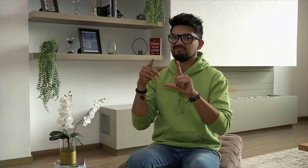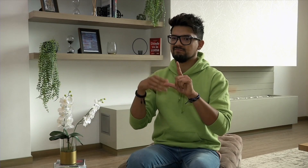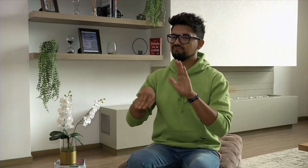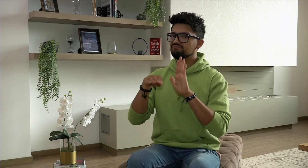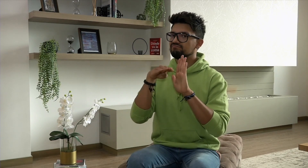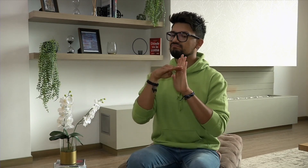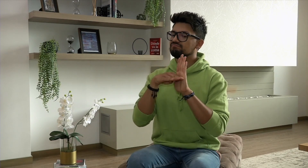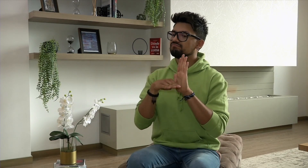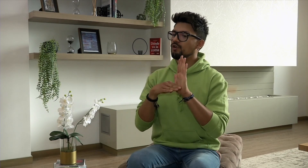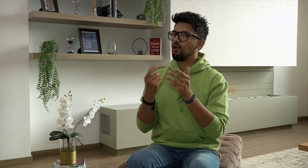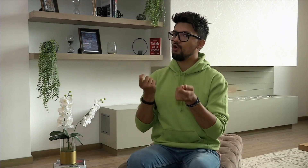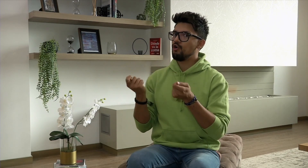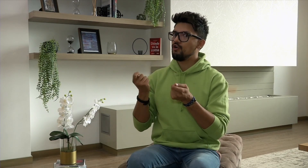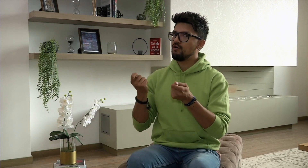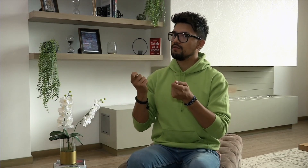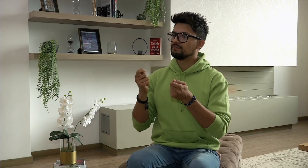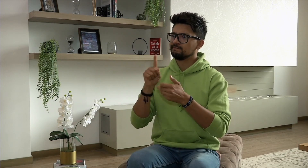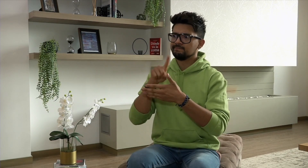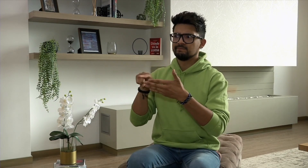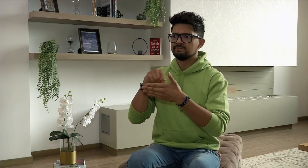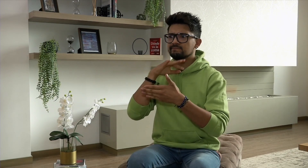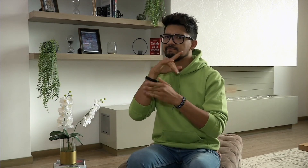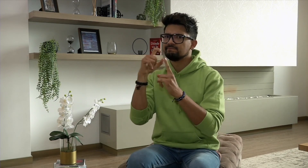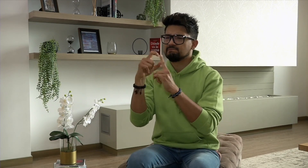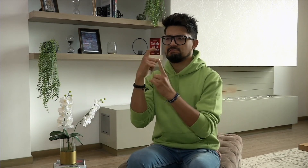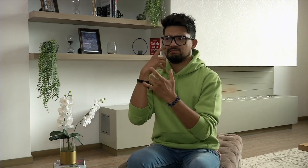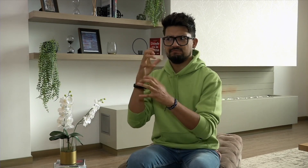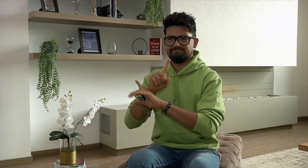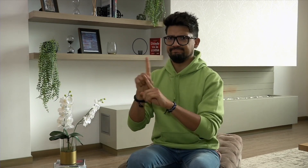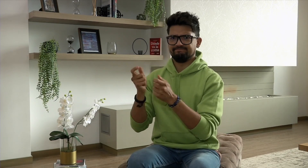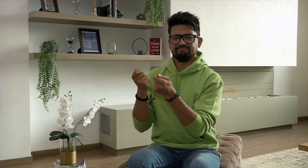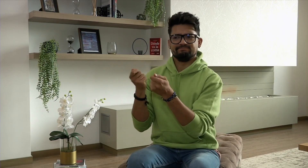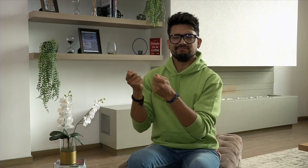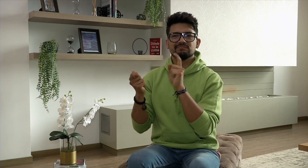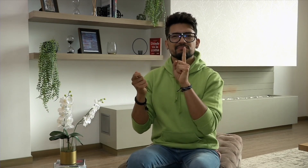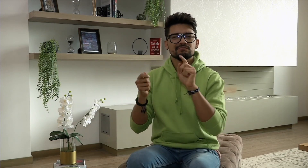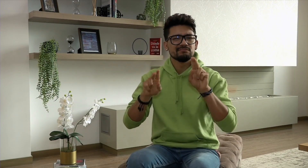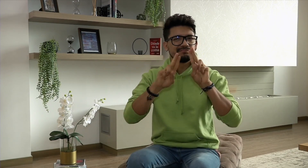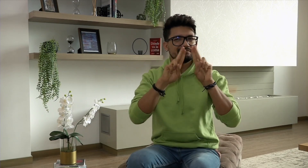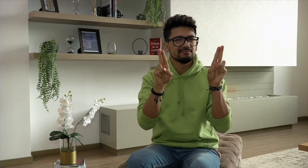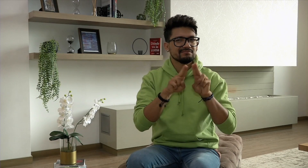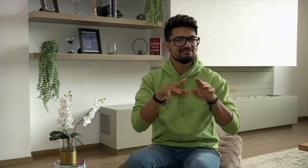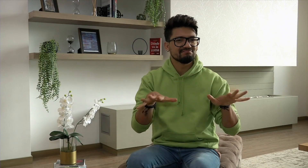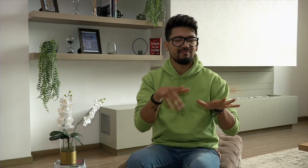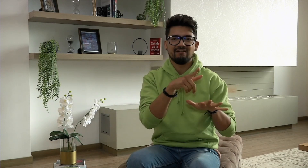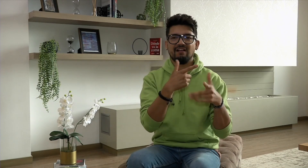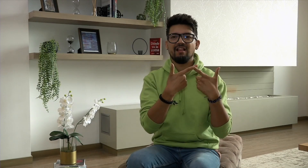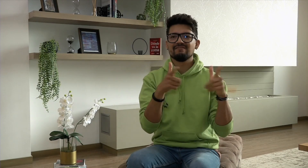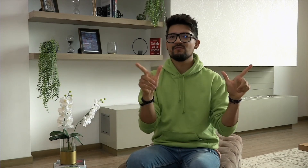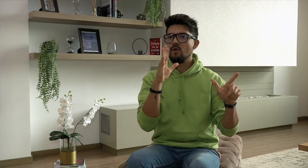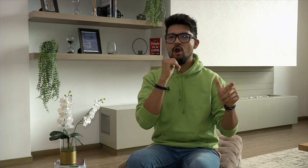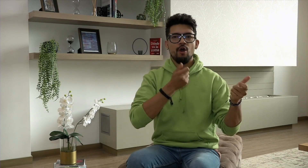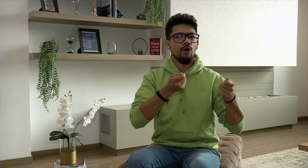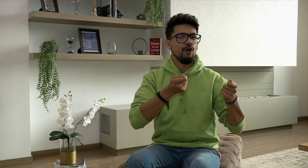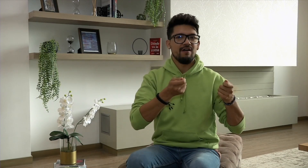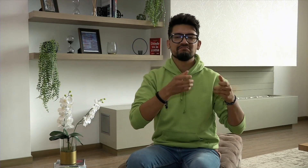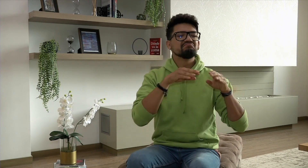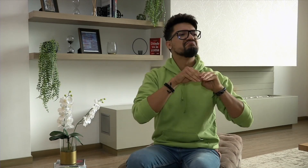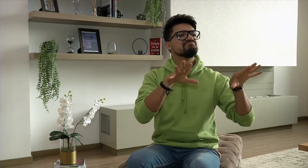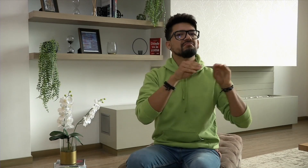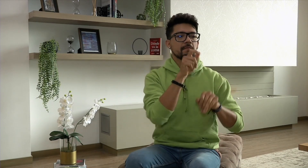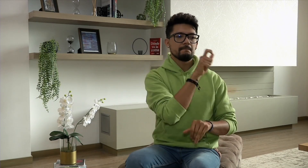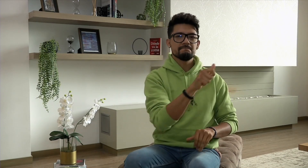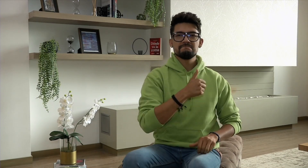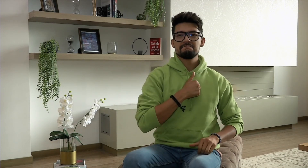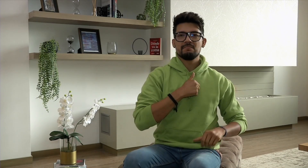Y muy relacionado con lo que ya mencionaste, es cada vez más frecuente ver en redes sociales y en medios digitales el uso de las